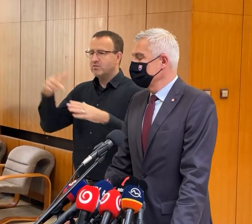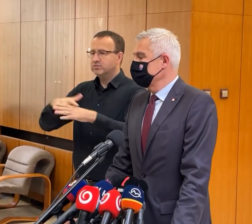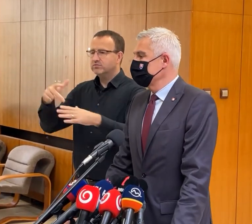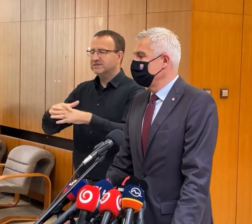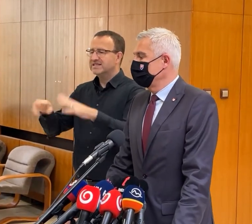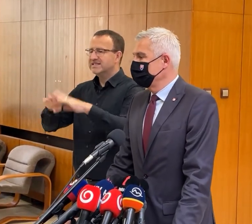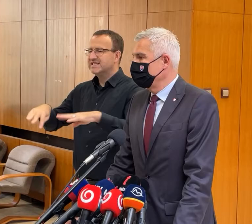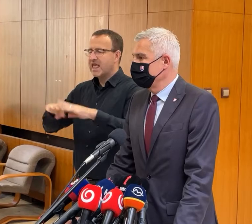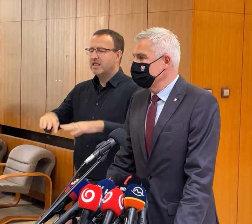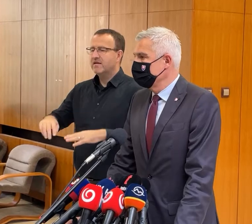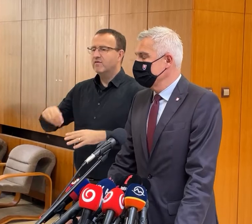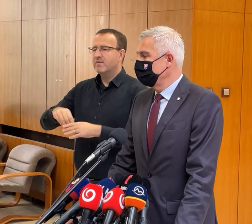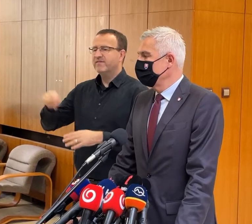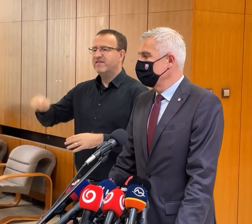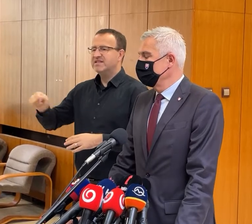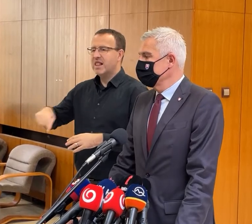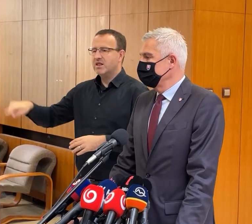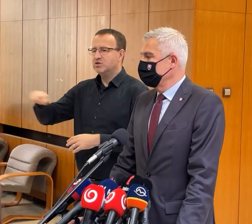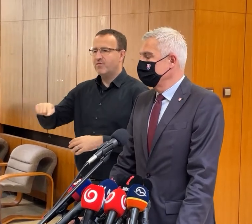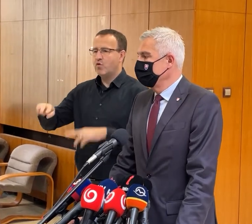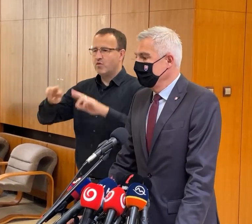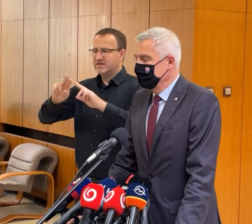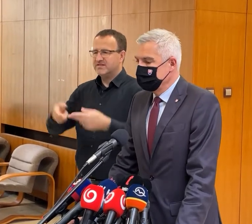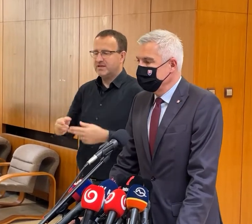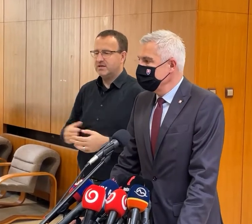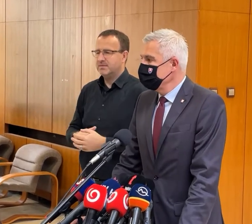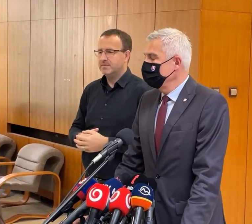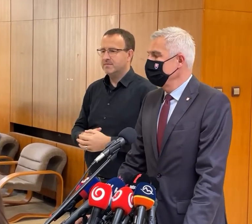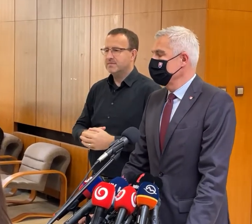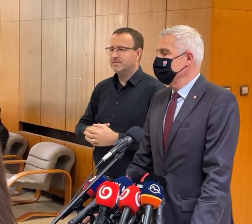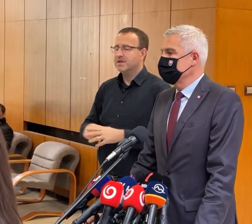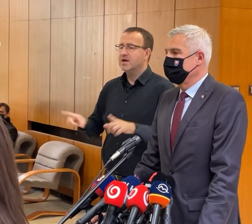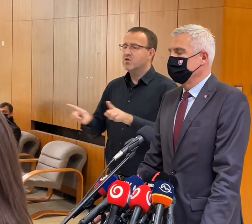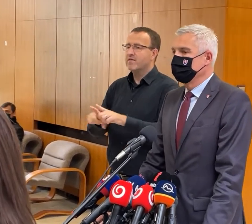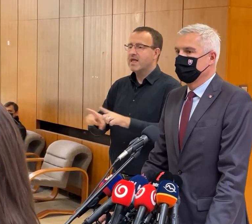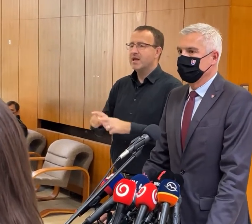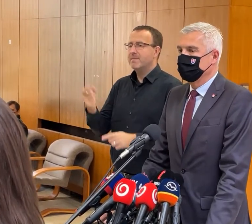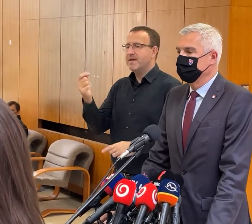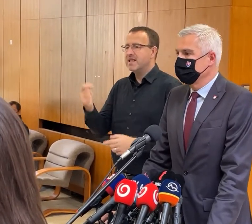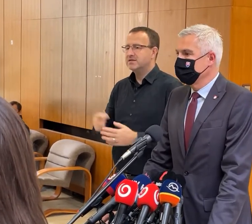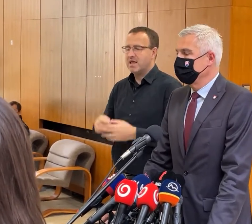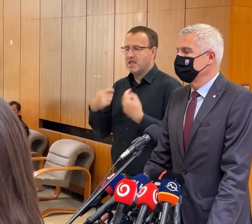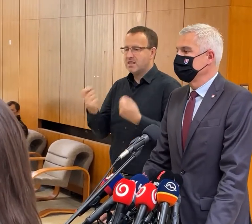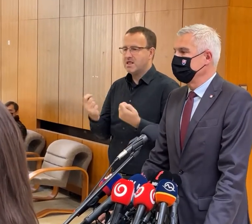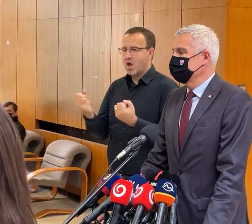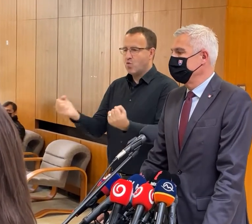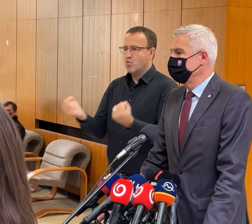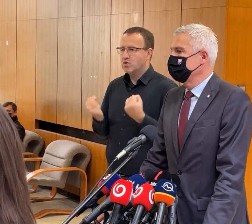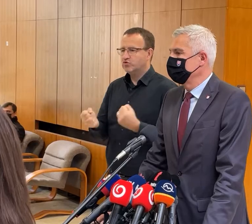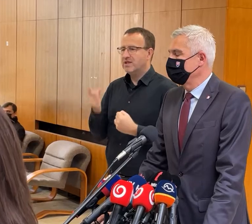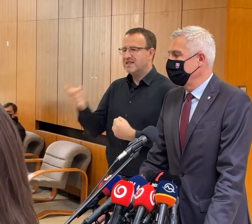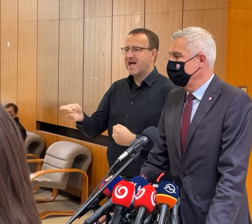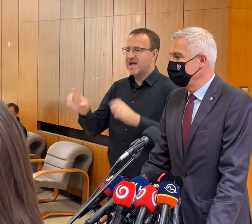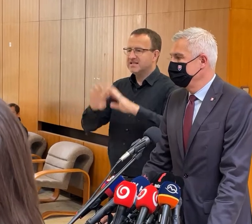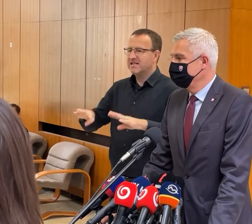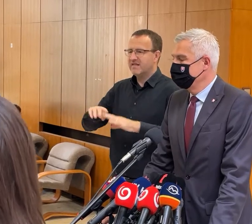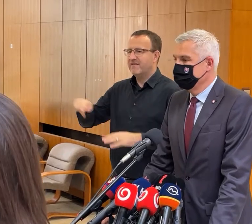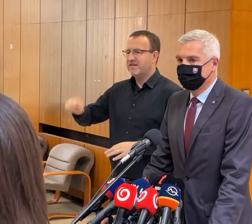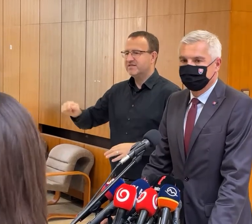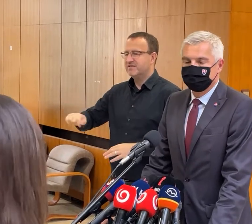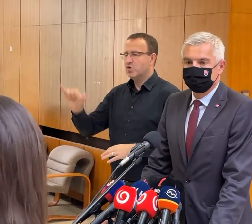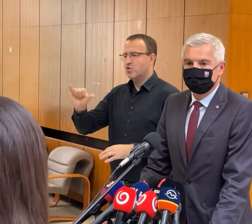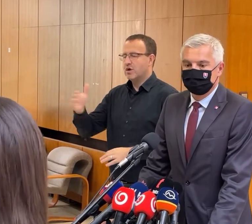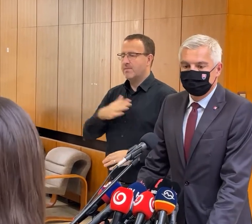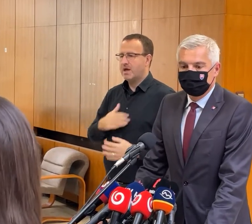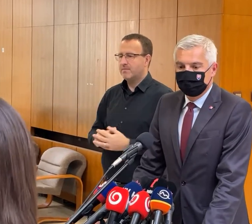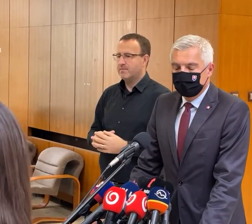siete zastupiteľských úradov Slovenskej republiky vo svete, lebo s tými istými peniazmi sa nedá udržovať tá sieť, ktorú máme. Takže to